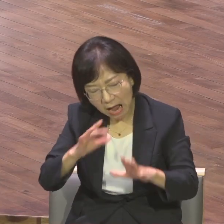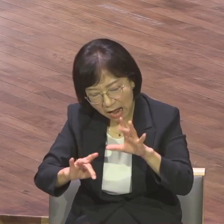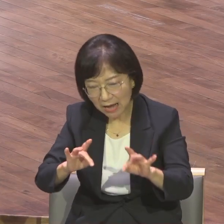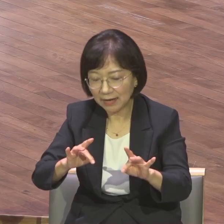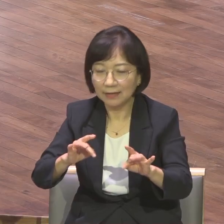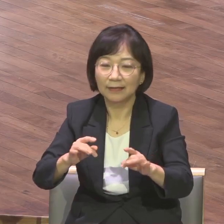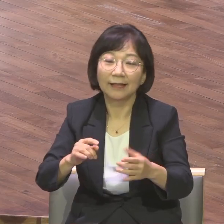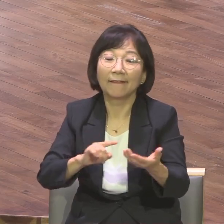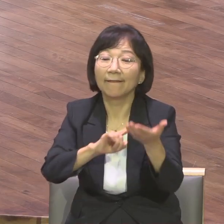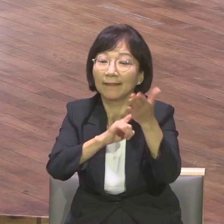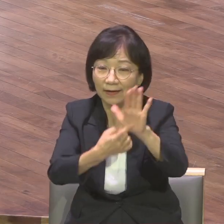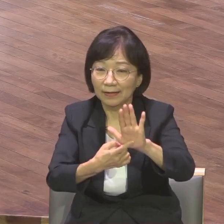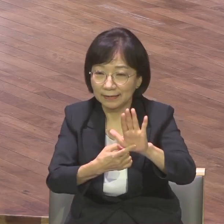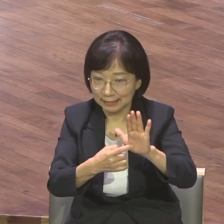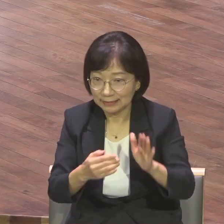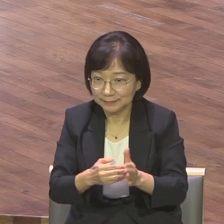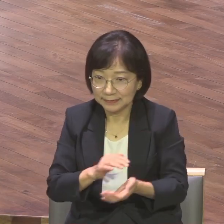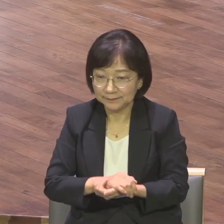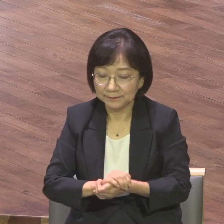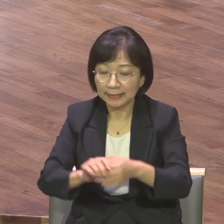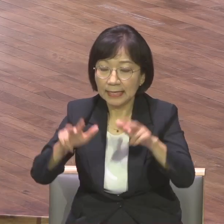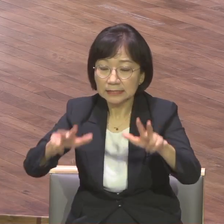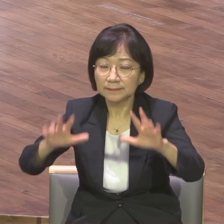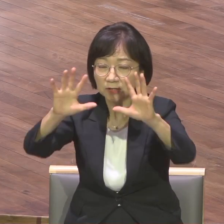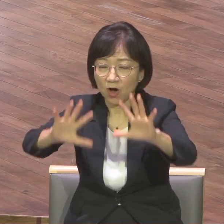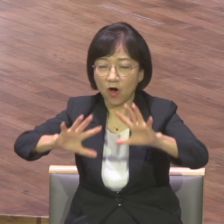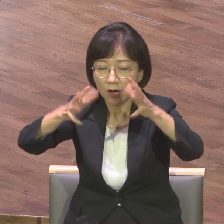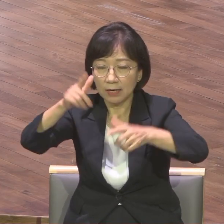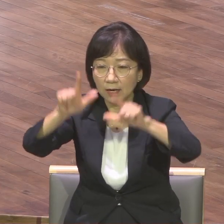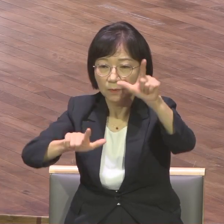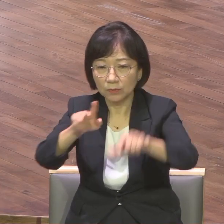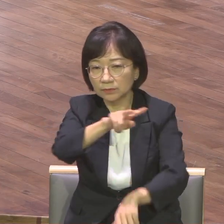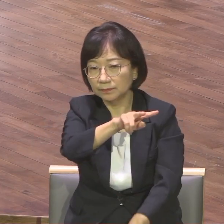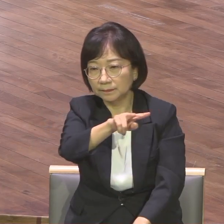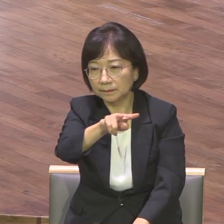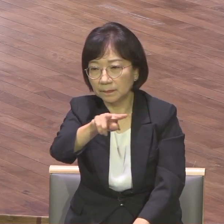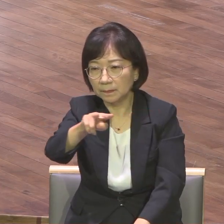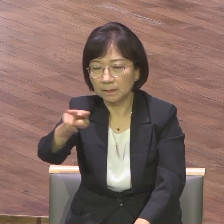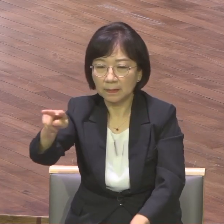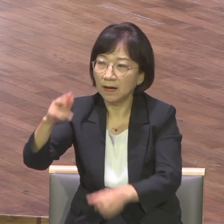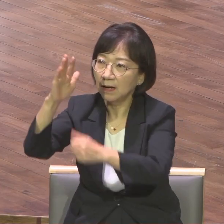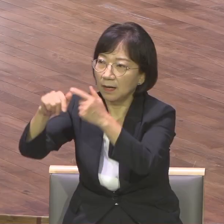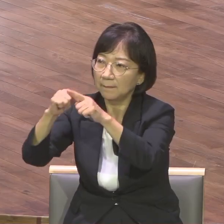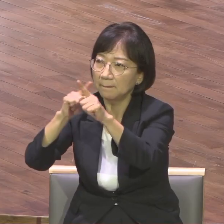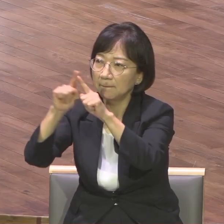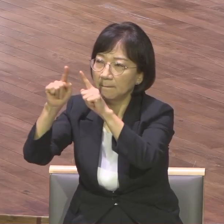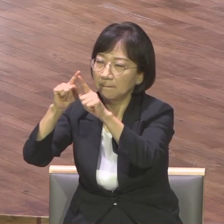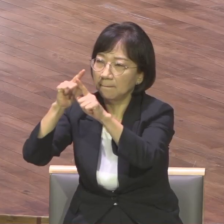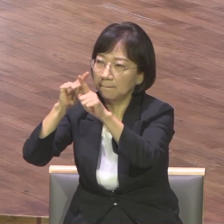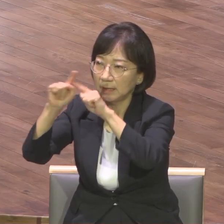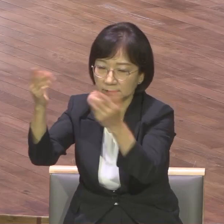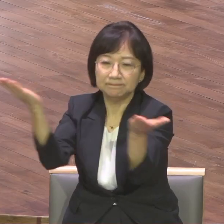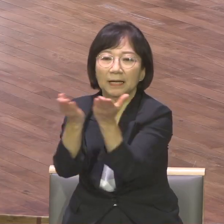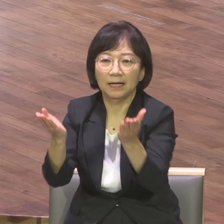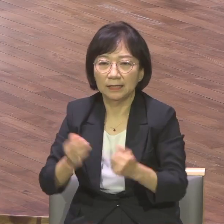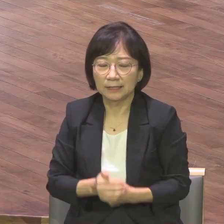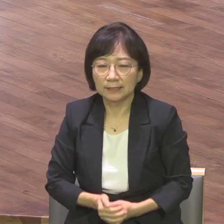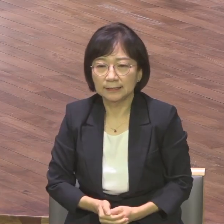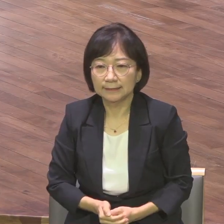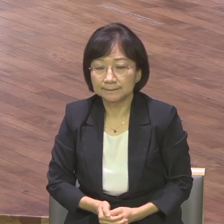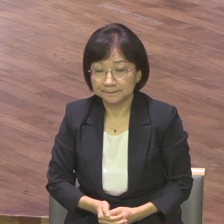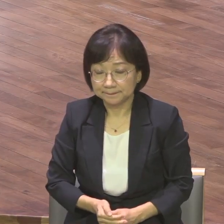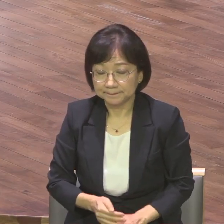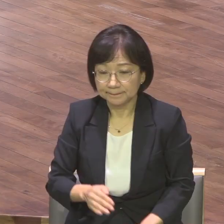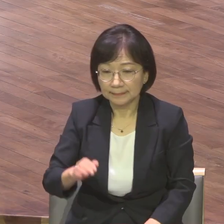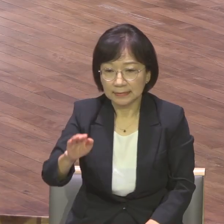이미 지구촌 곳곳에 이런 일들이 비일비재하게 일어나고 있습니다.